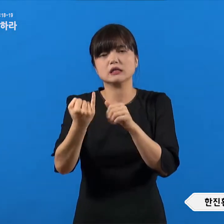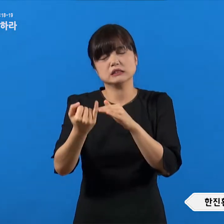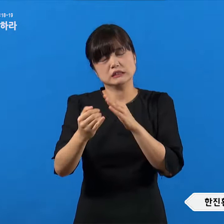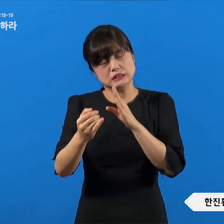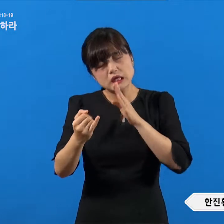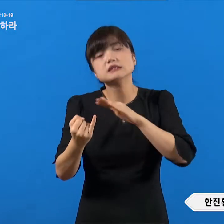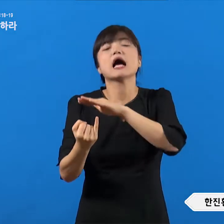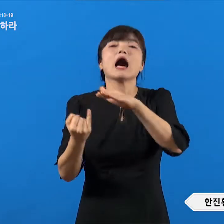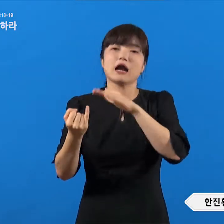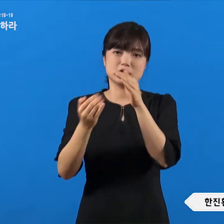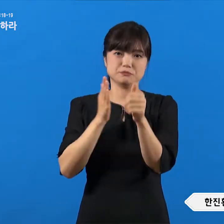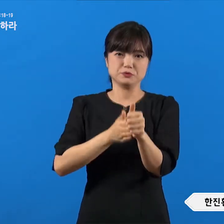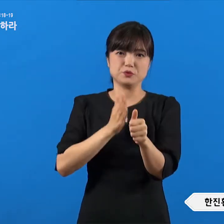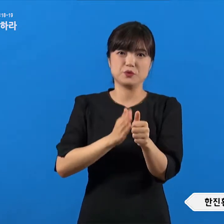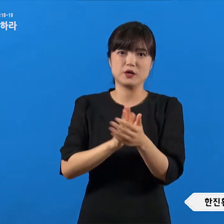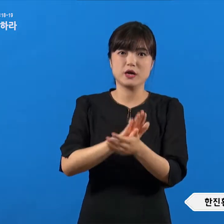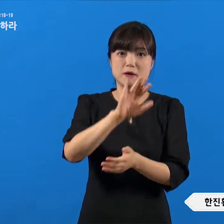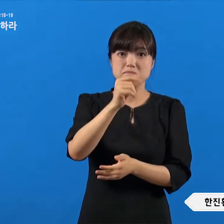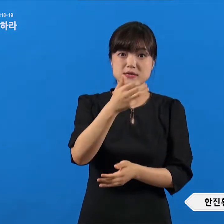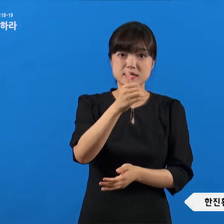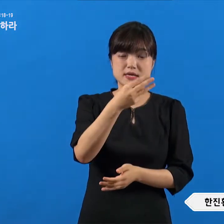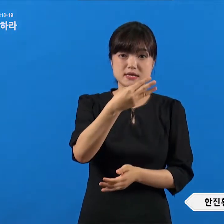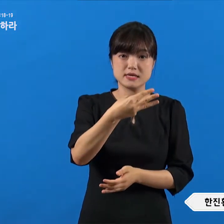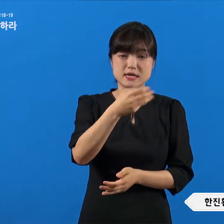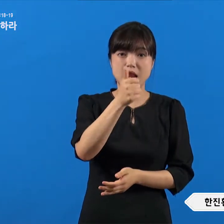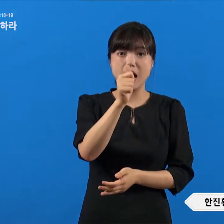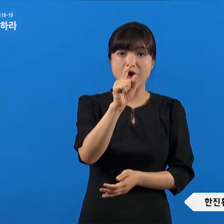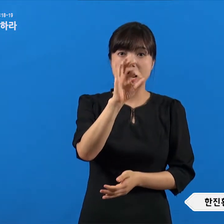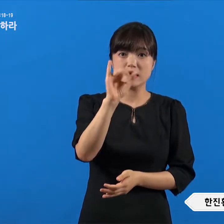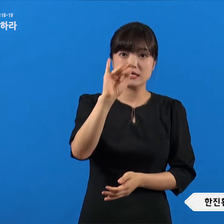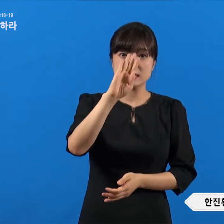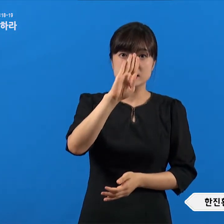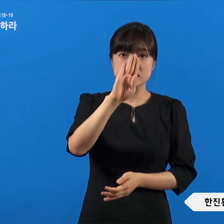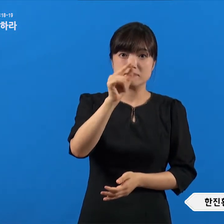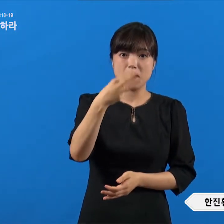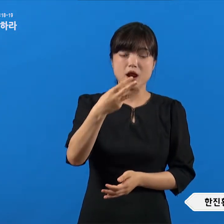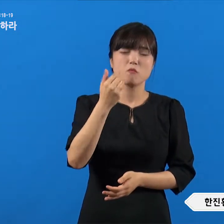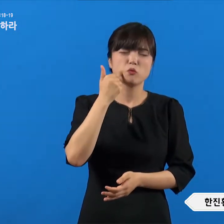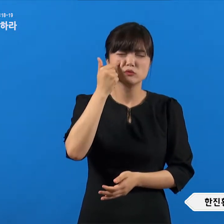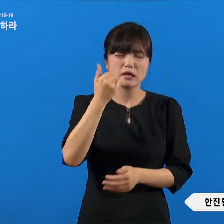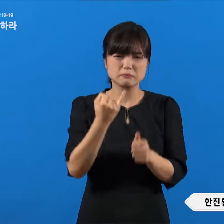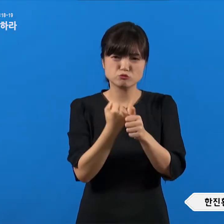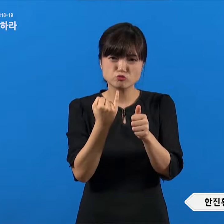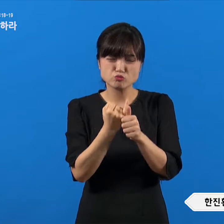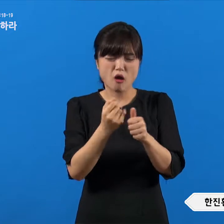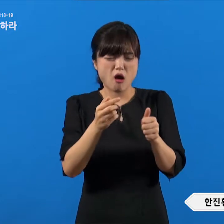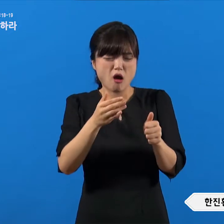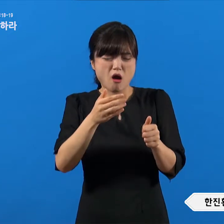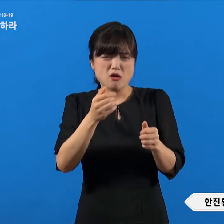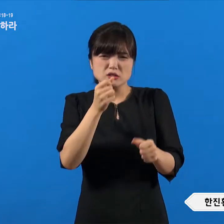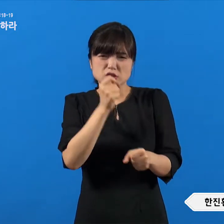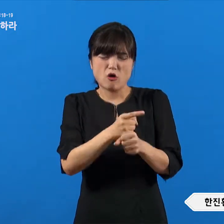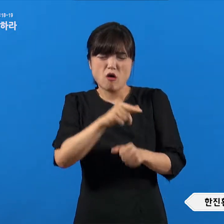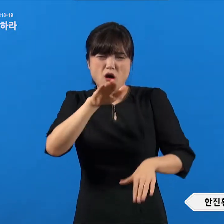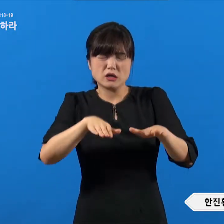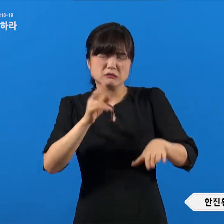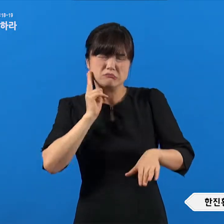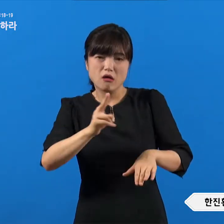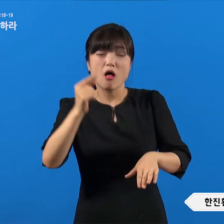합니다. 빌 하이벨스 목사님 부부도 성격 차이가 심해서 갈등이 많았다고 합니다.